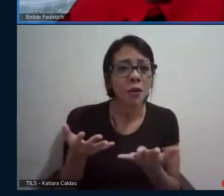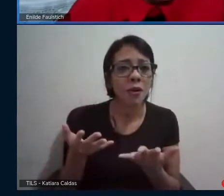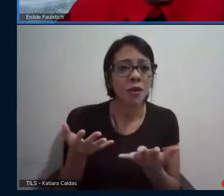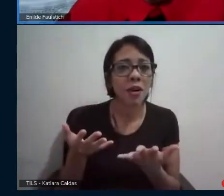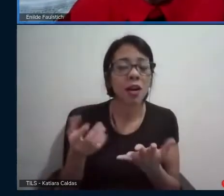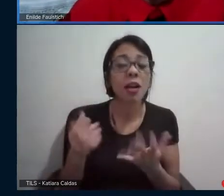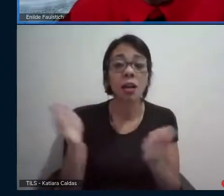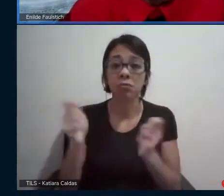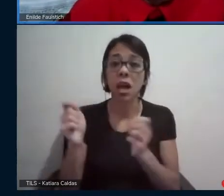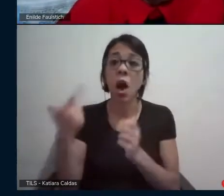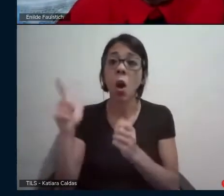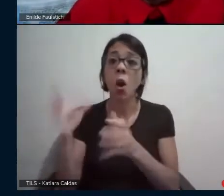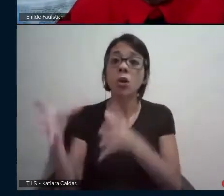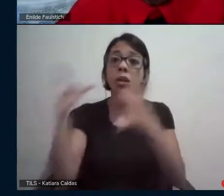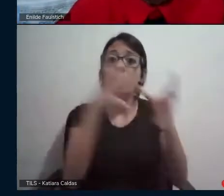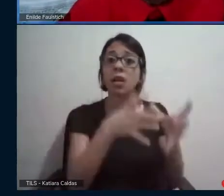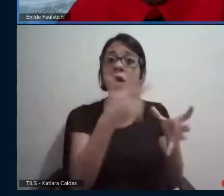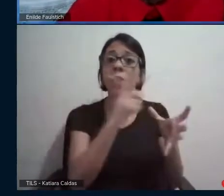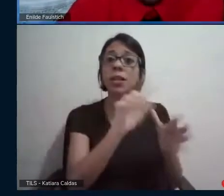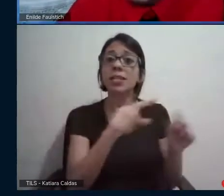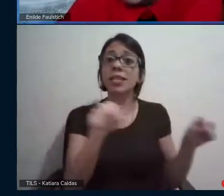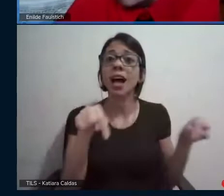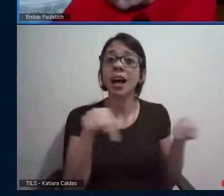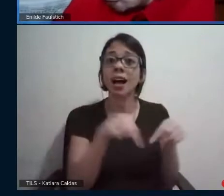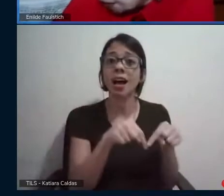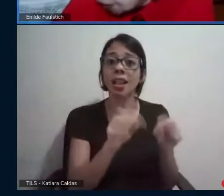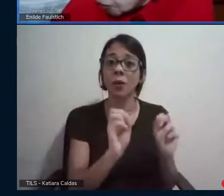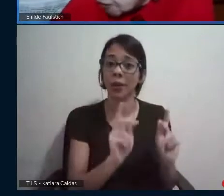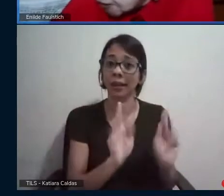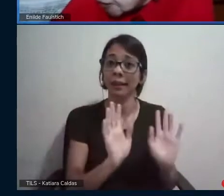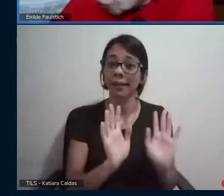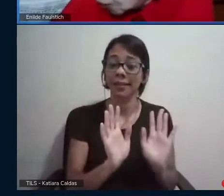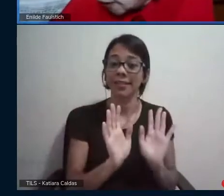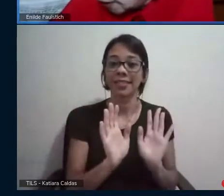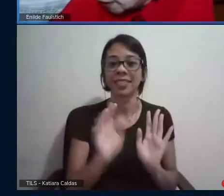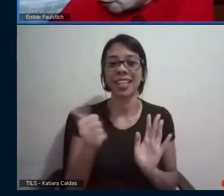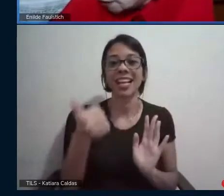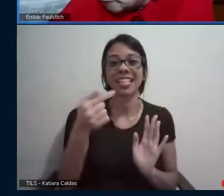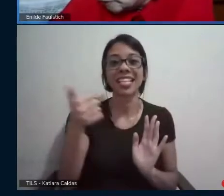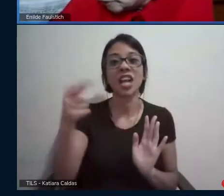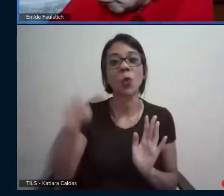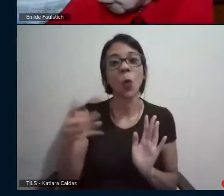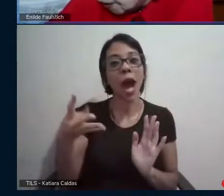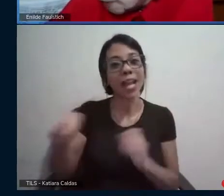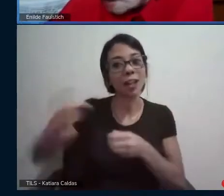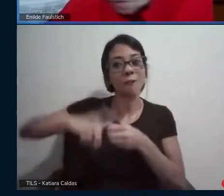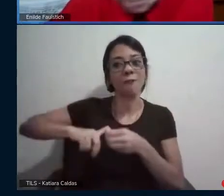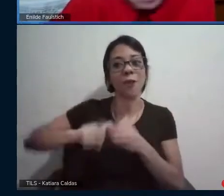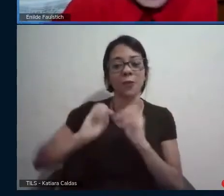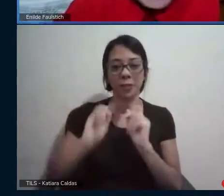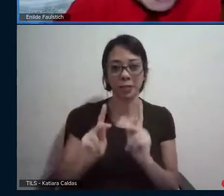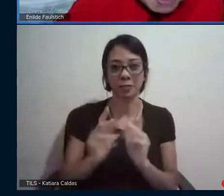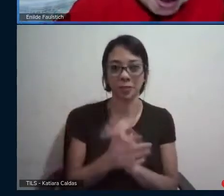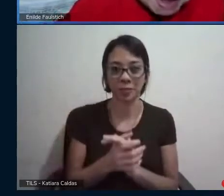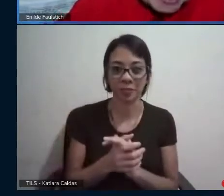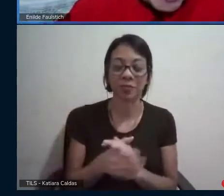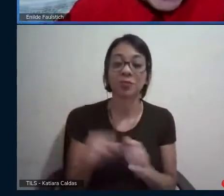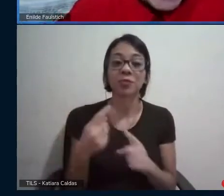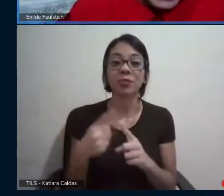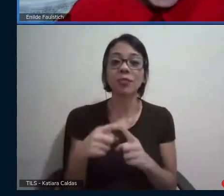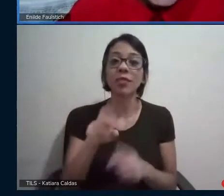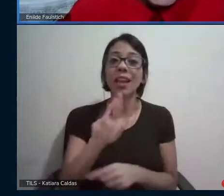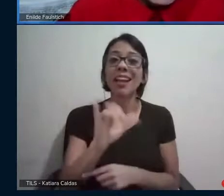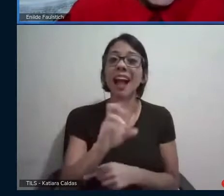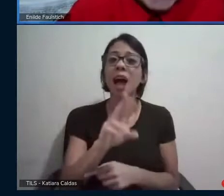outra sala. Tá bem. Então, 17h40. Mas eu digo assim, Ricardo, é por